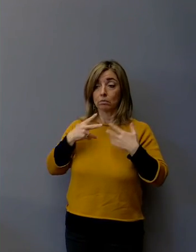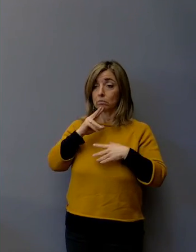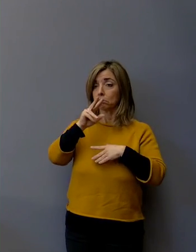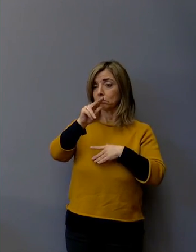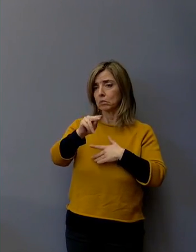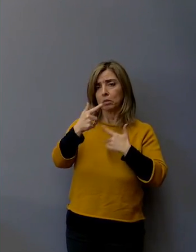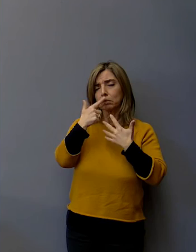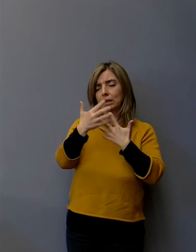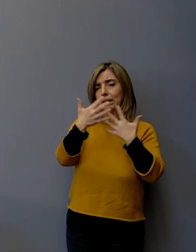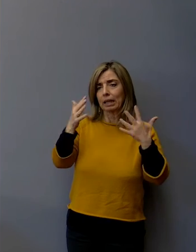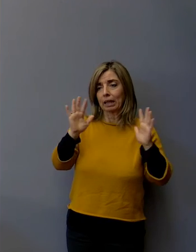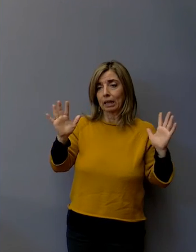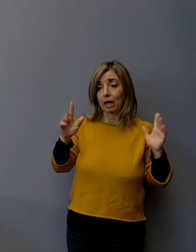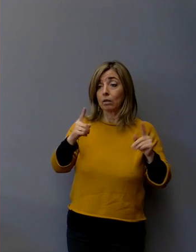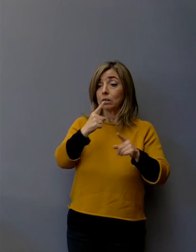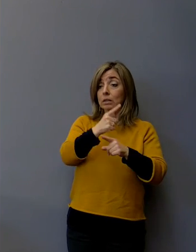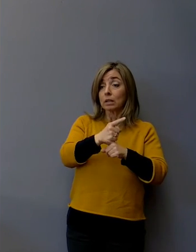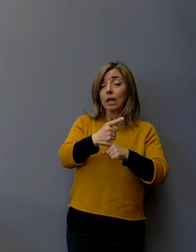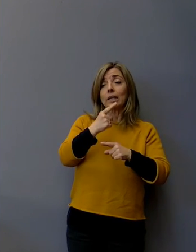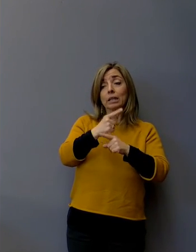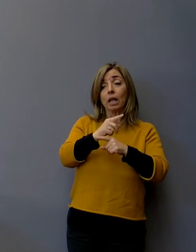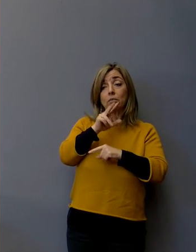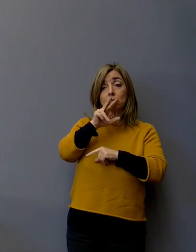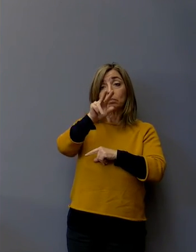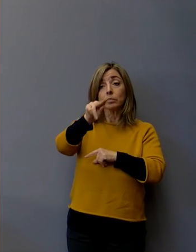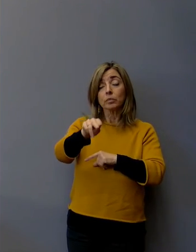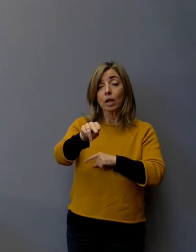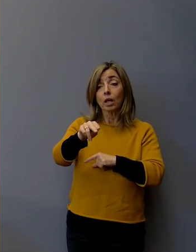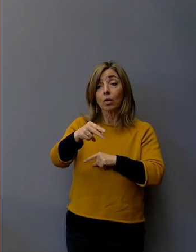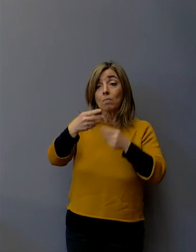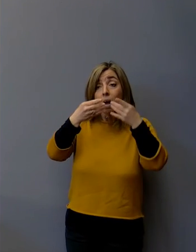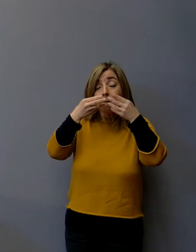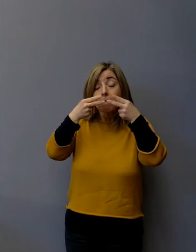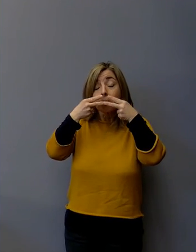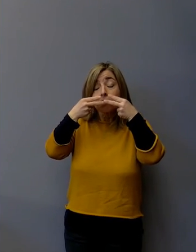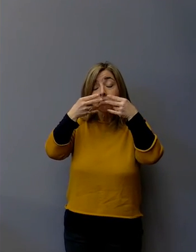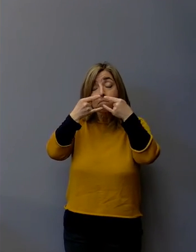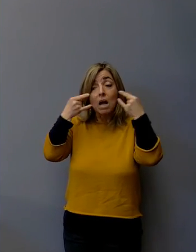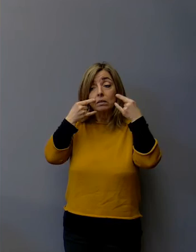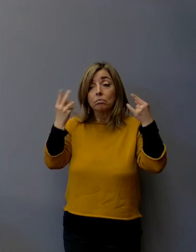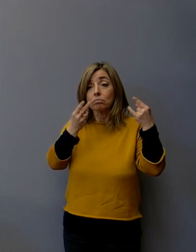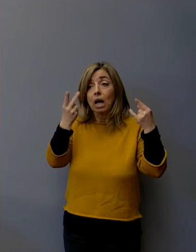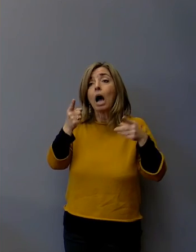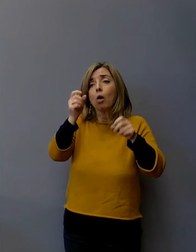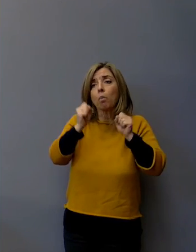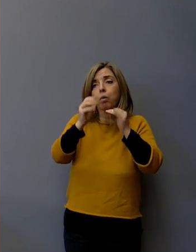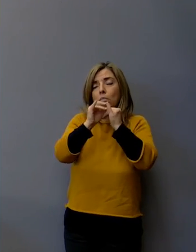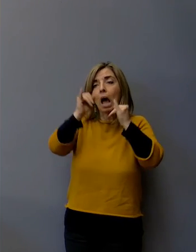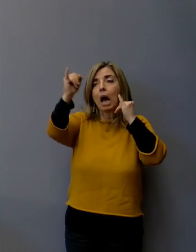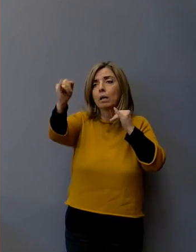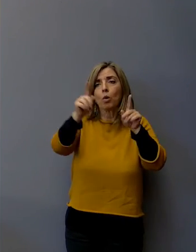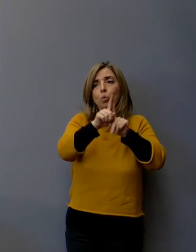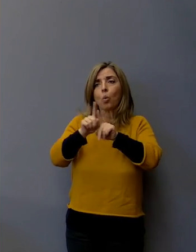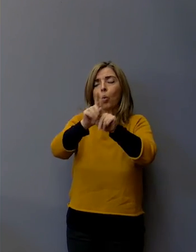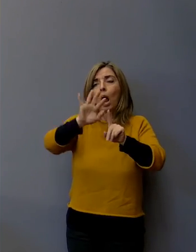fare una comunicazione e non riesce a comunicarlo con la mascherina lo faccia in streaming come fanno tanti altri però penso che sia una mancanza di